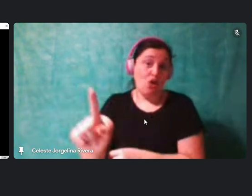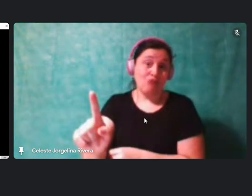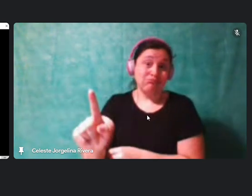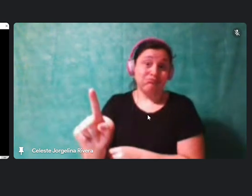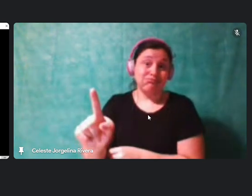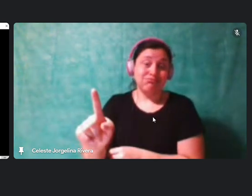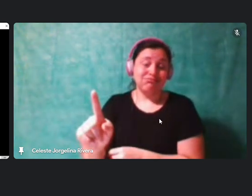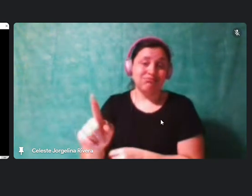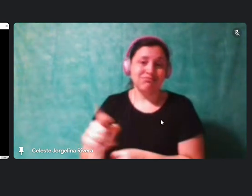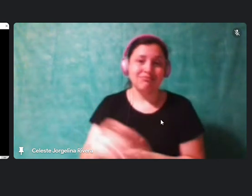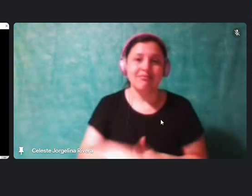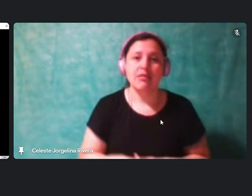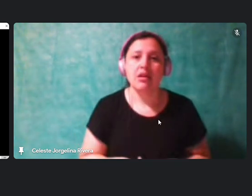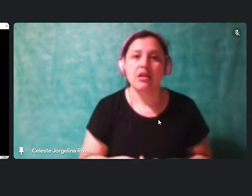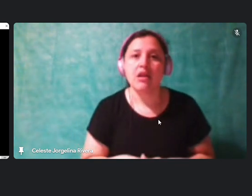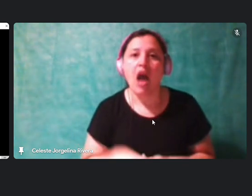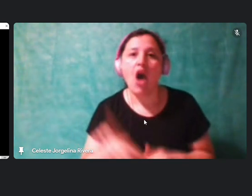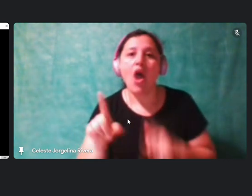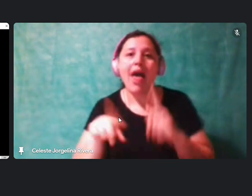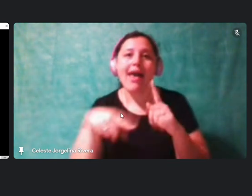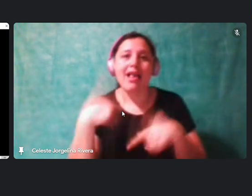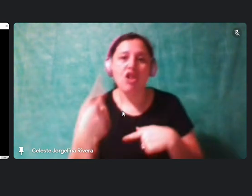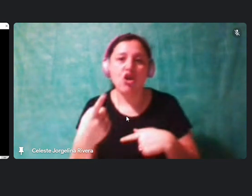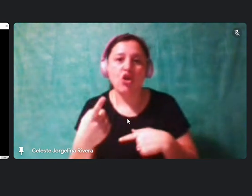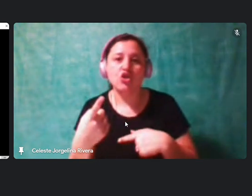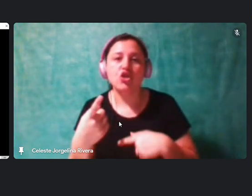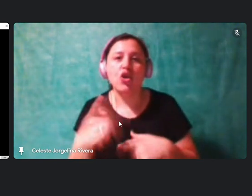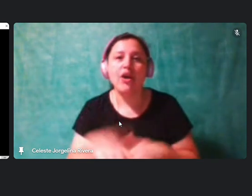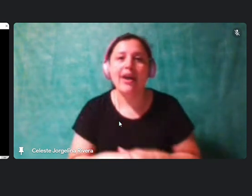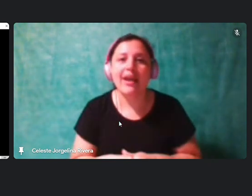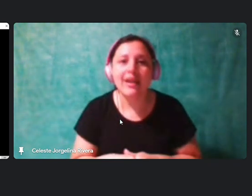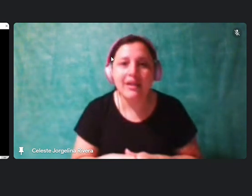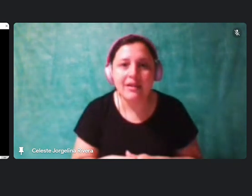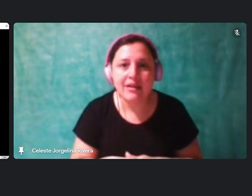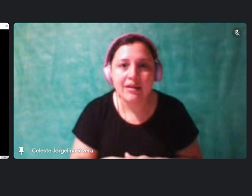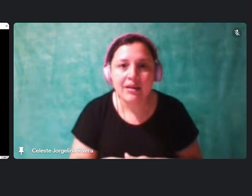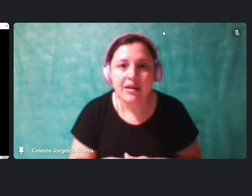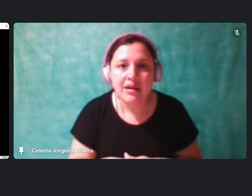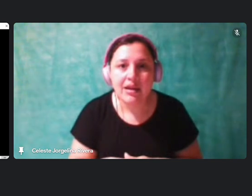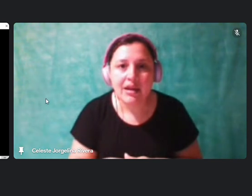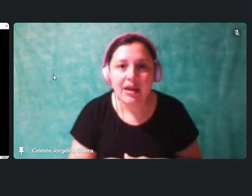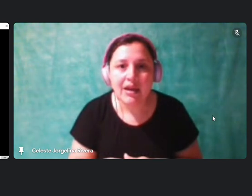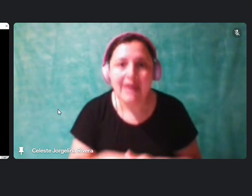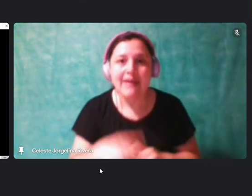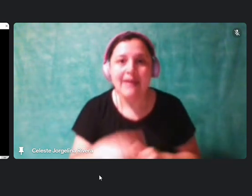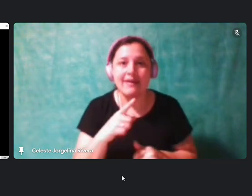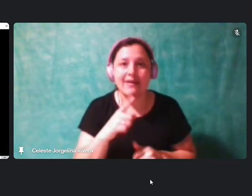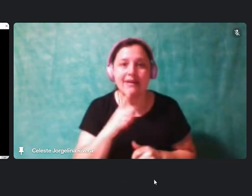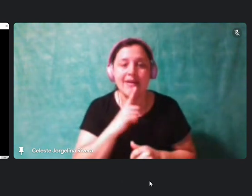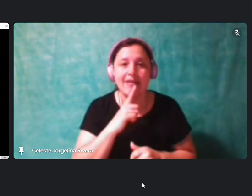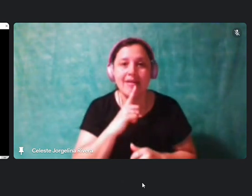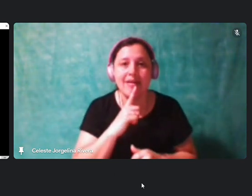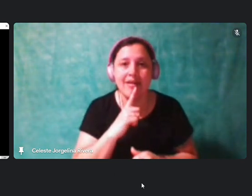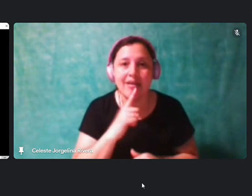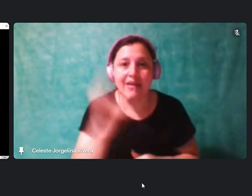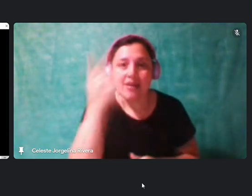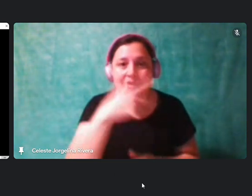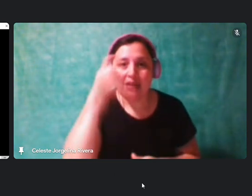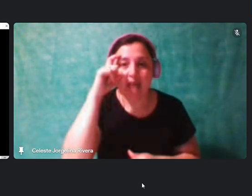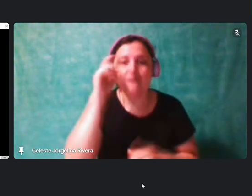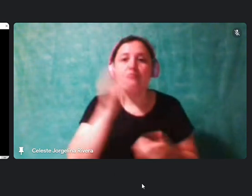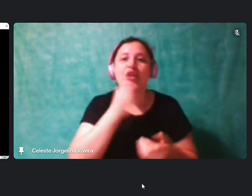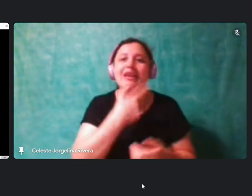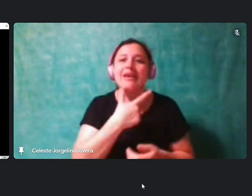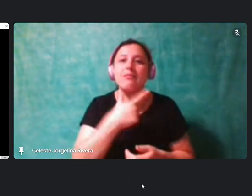no enseñaron, ¿sí? Estaría en pasado. Para eso son las funciones de los auxiliares,